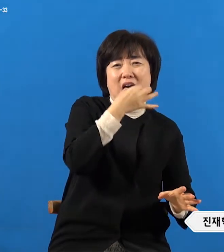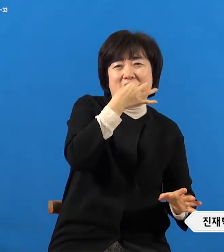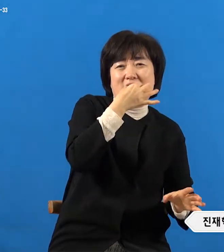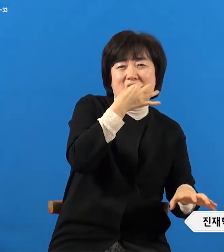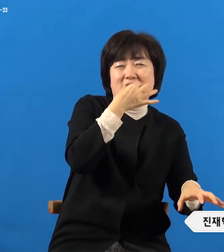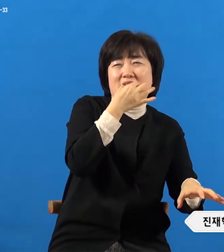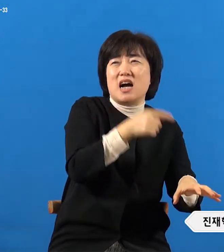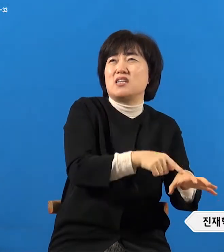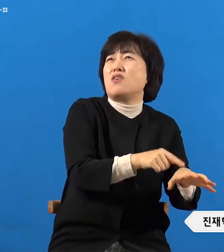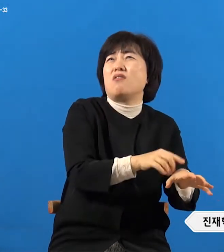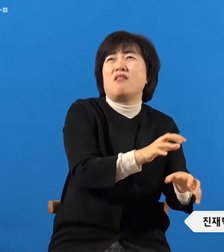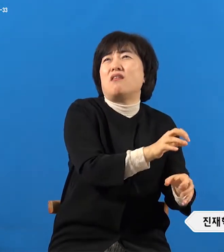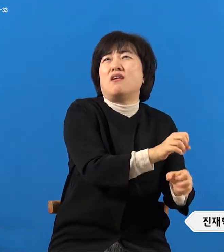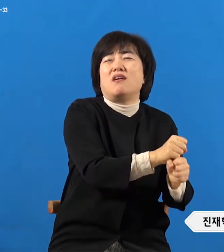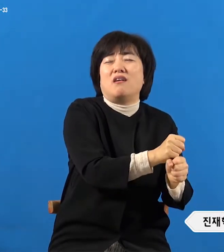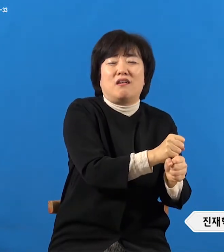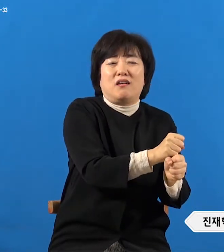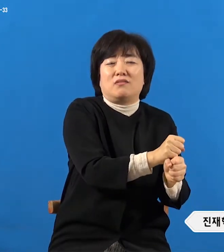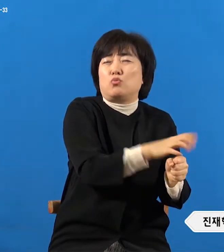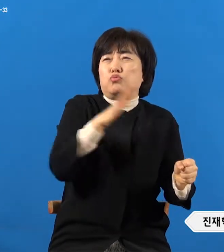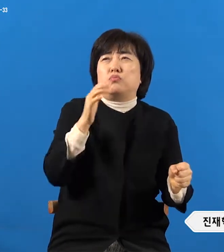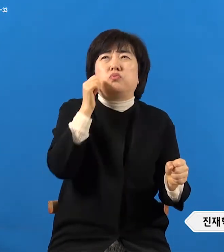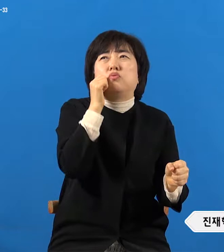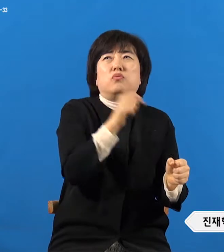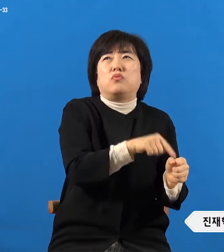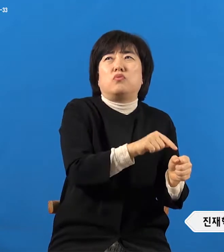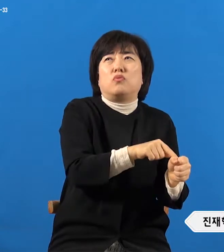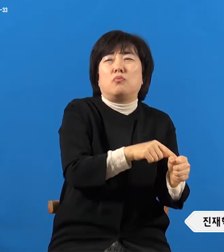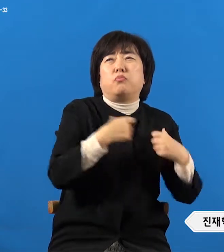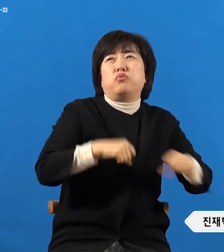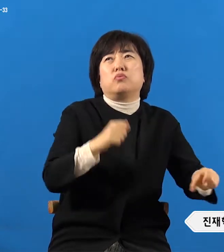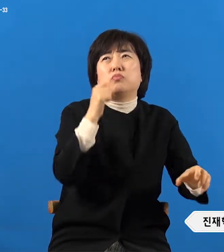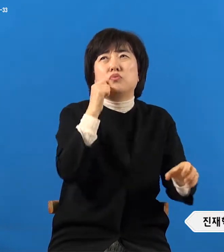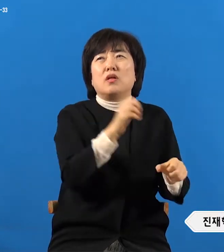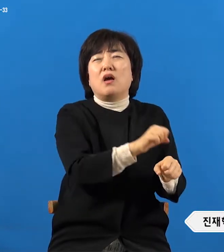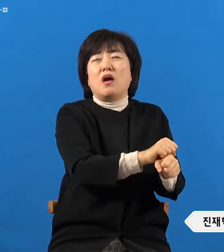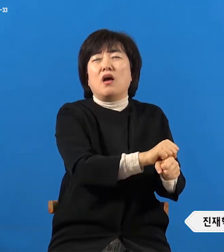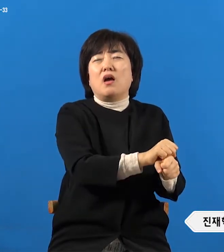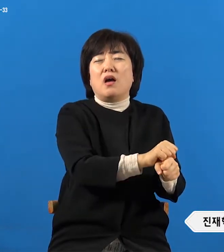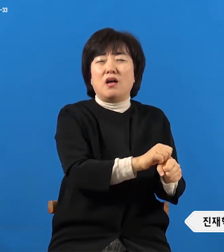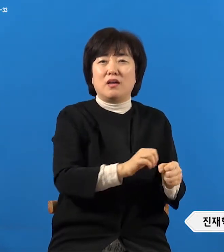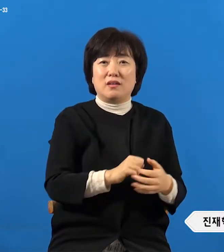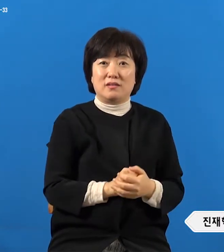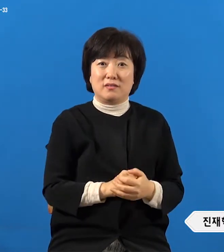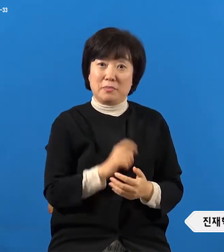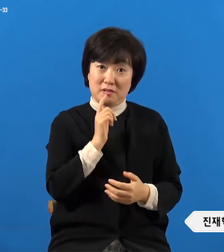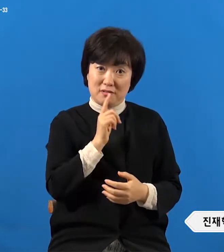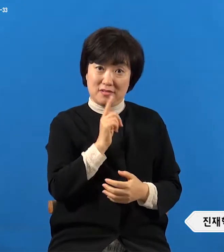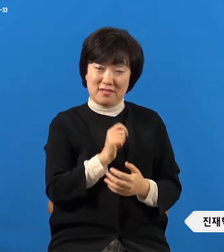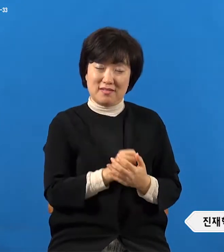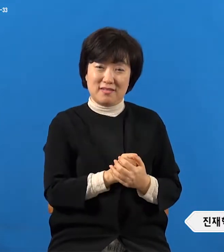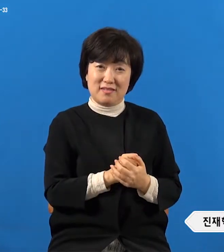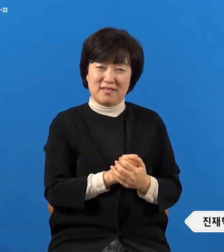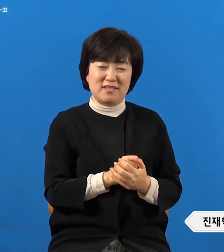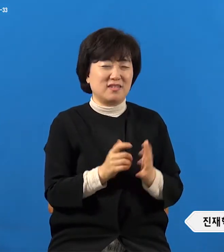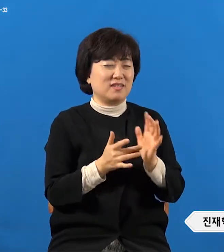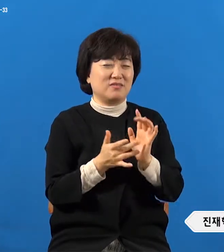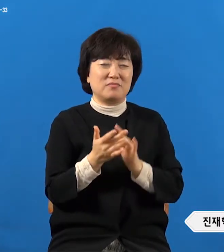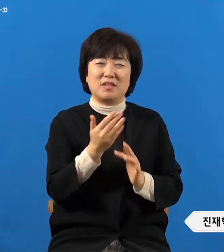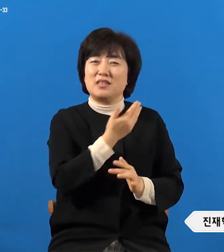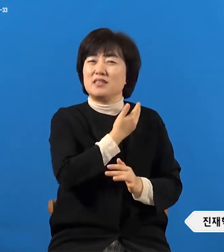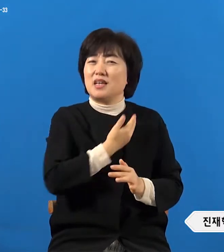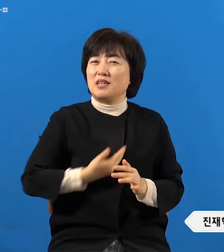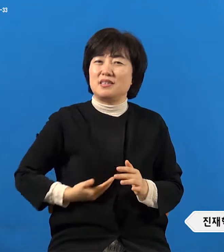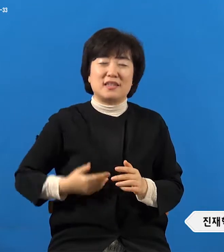어느 정도까지는 하겠습니다 라고 이야기한다면, 오늘 성경은 그리스도의